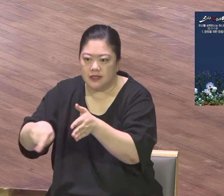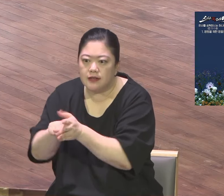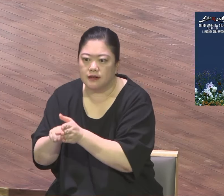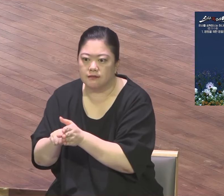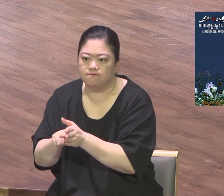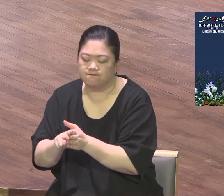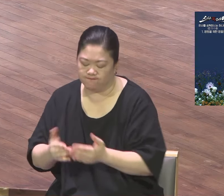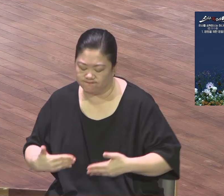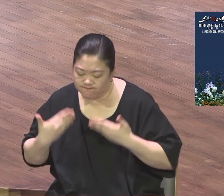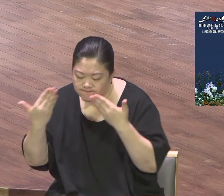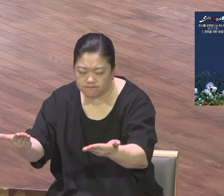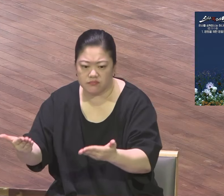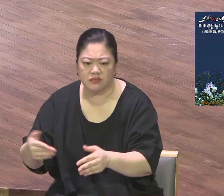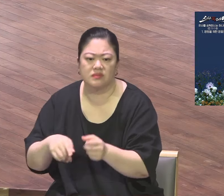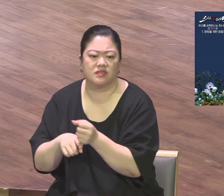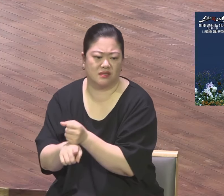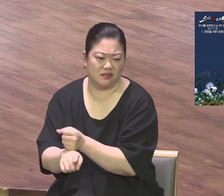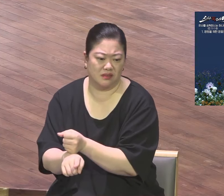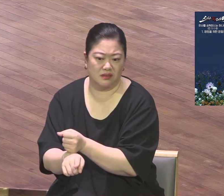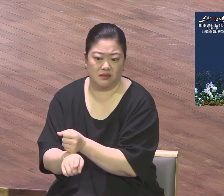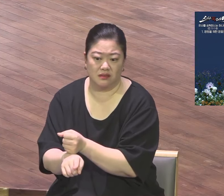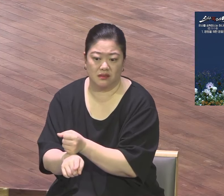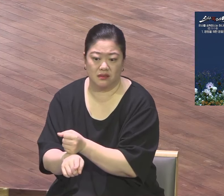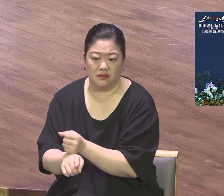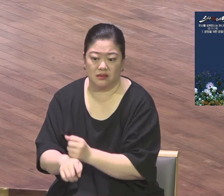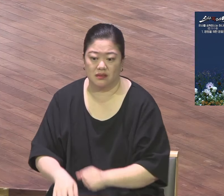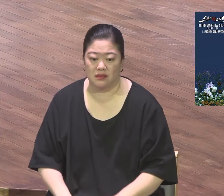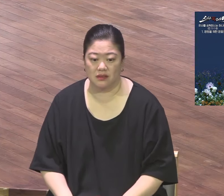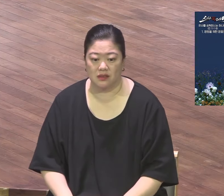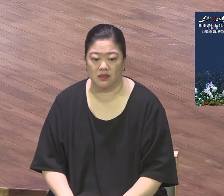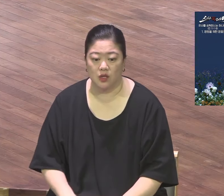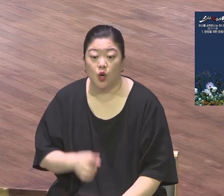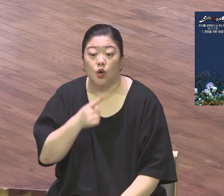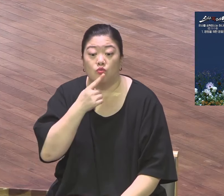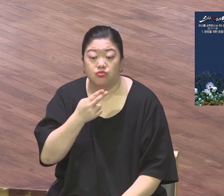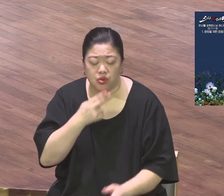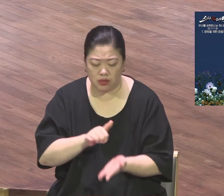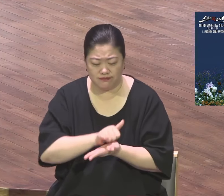모릅니까? 누가 우리는 뭐 세상 사람들은 그런 거 할 줄 몰라요?